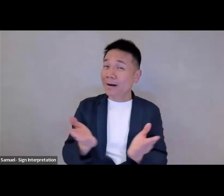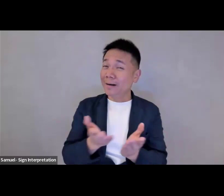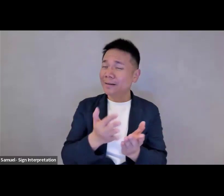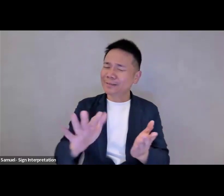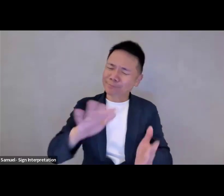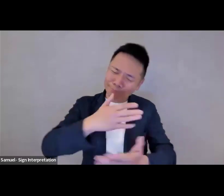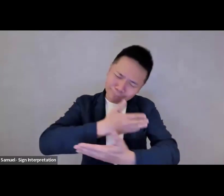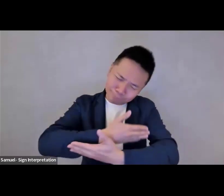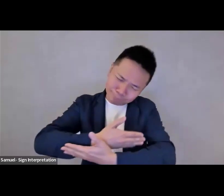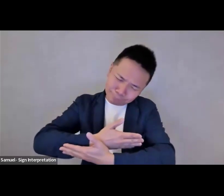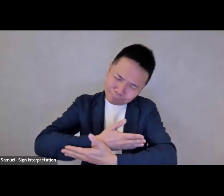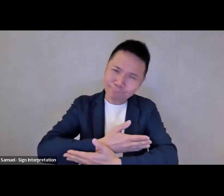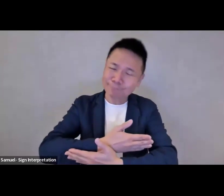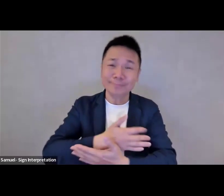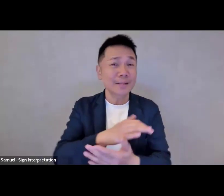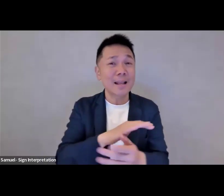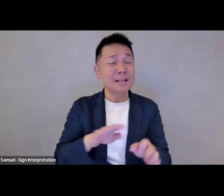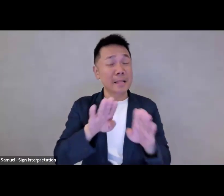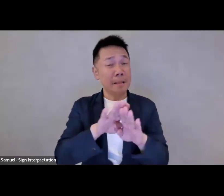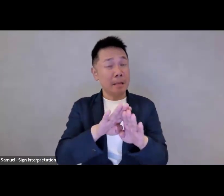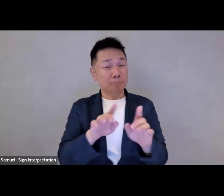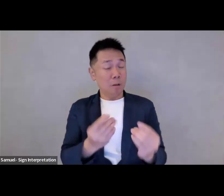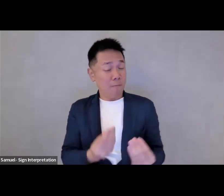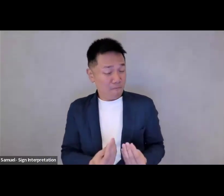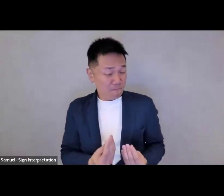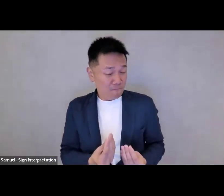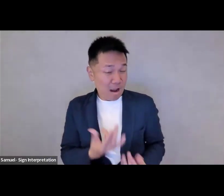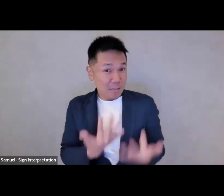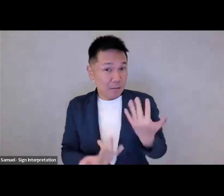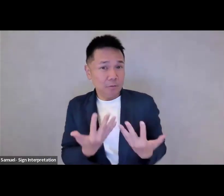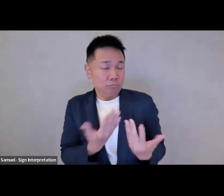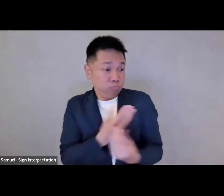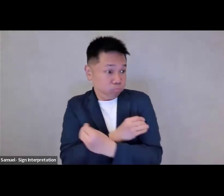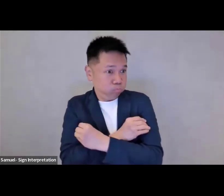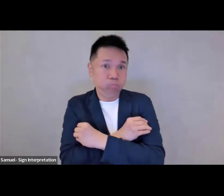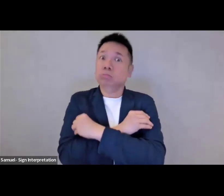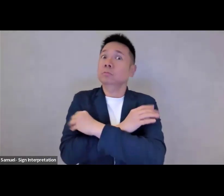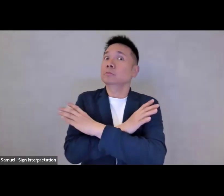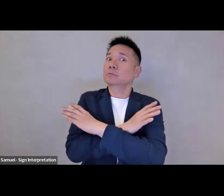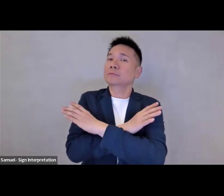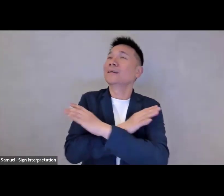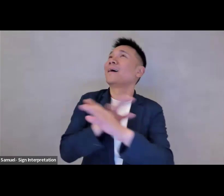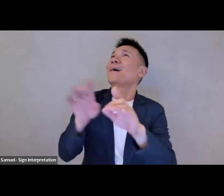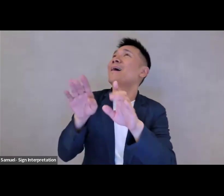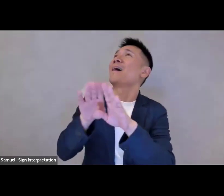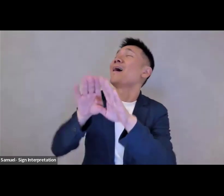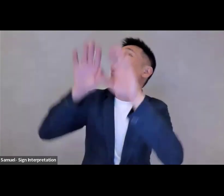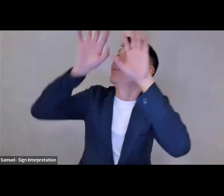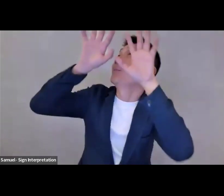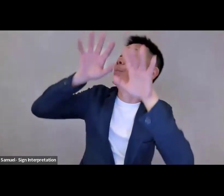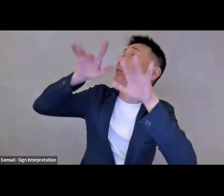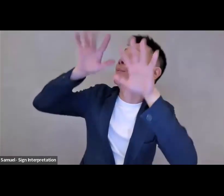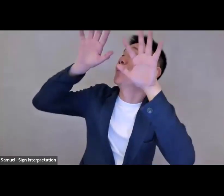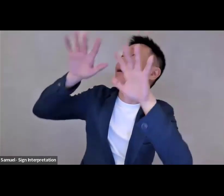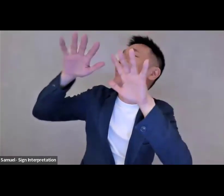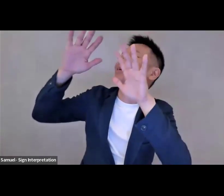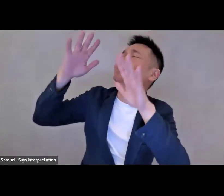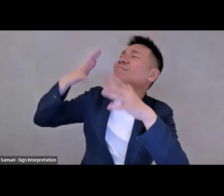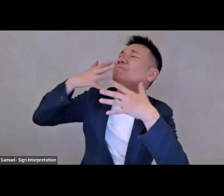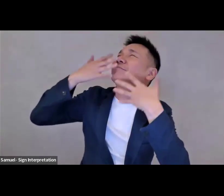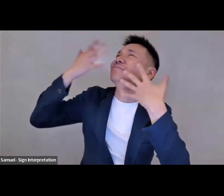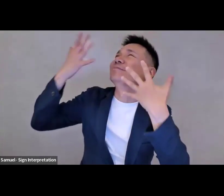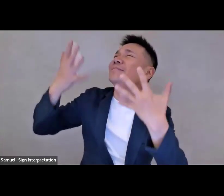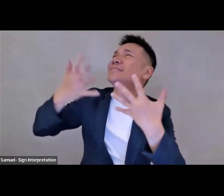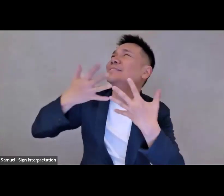他就像是土一样来去滋养我们，他像火一样来赐予我